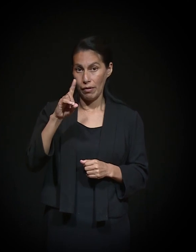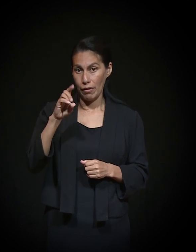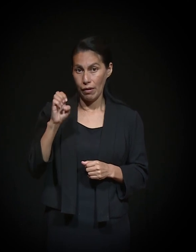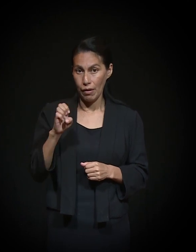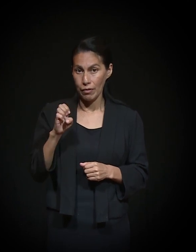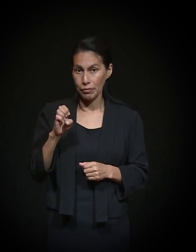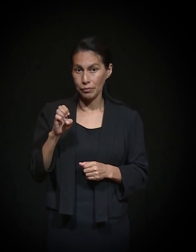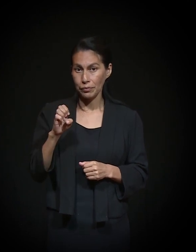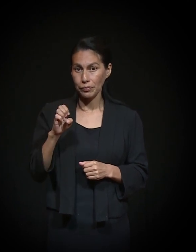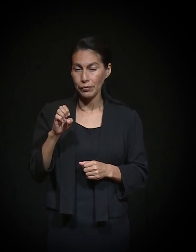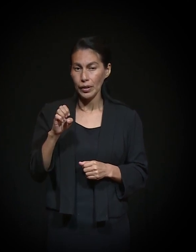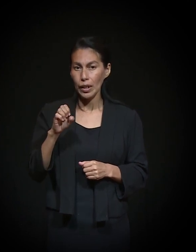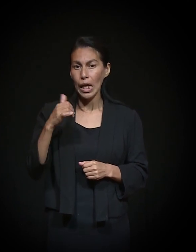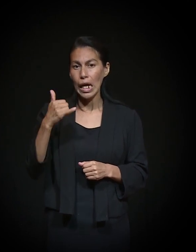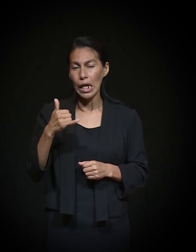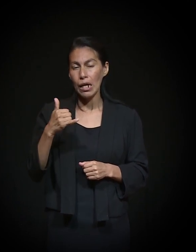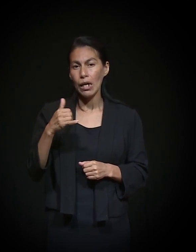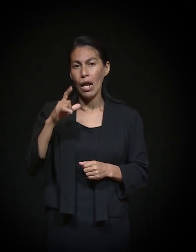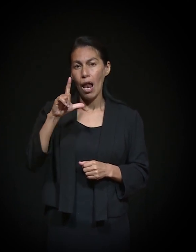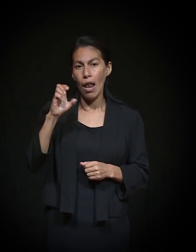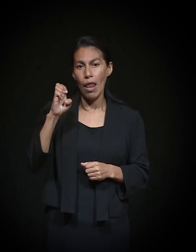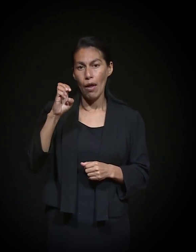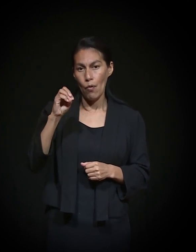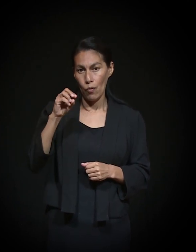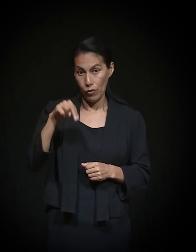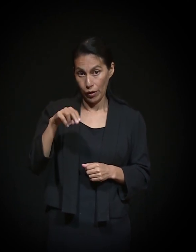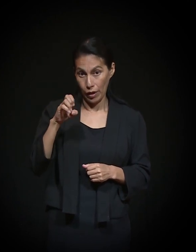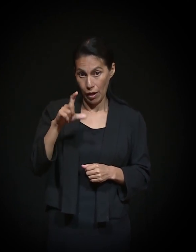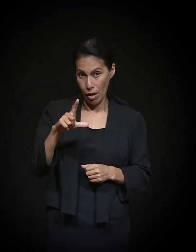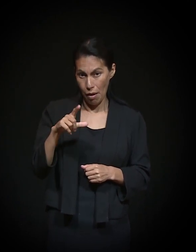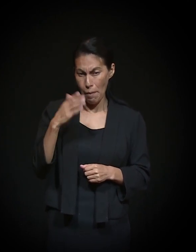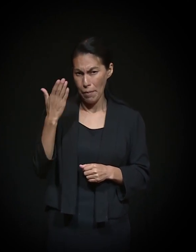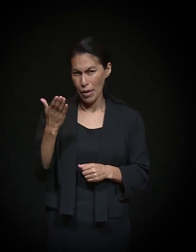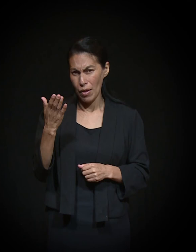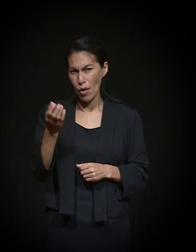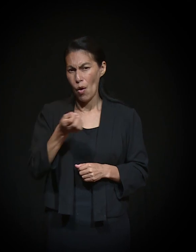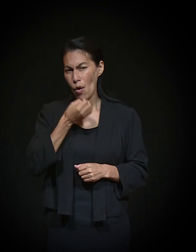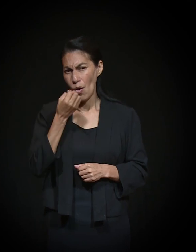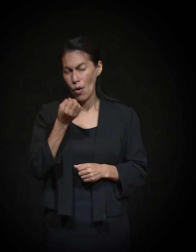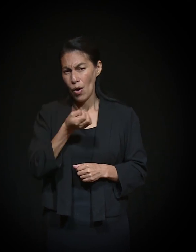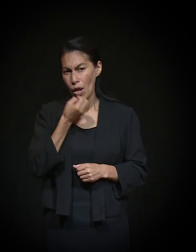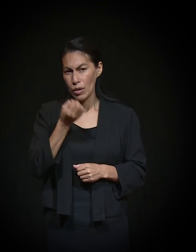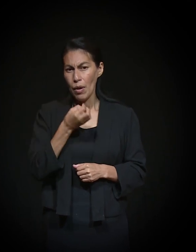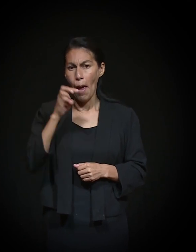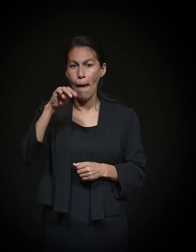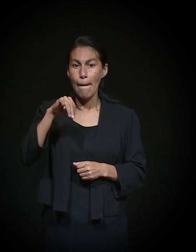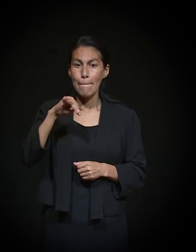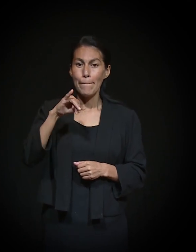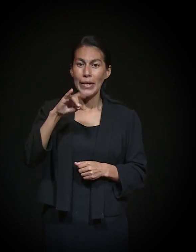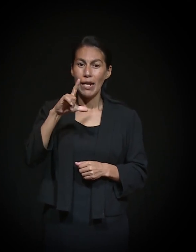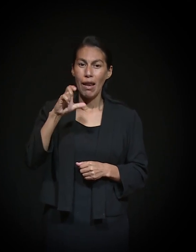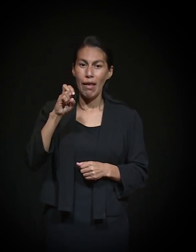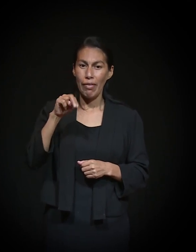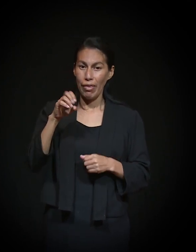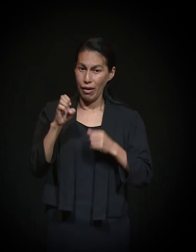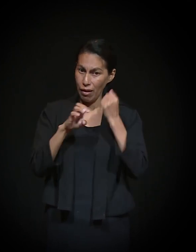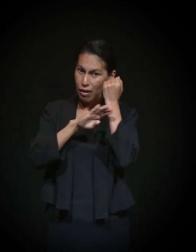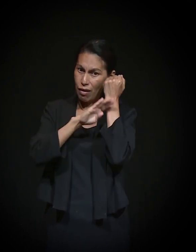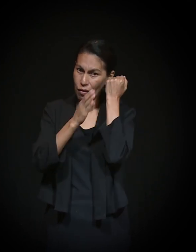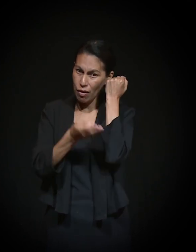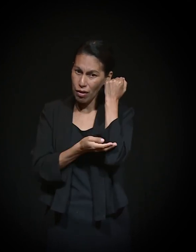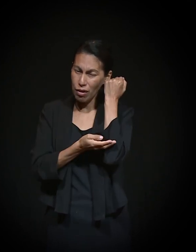Arria Miranda y Leonel Torres. Piden oración por la hija Avilene, que su embarazo está en